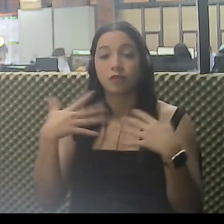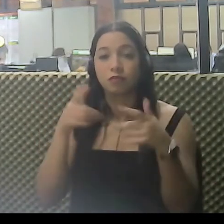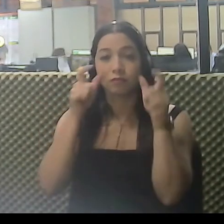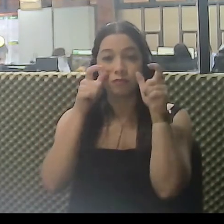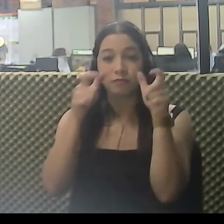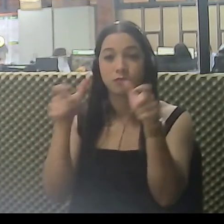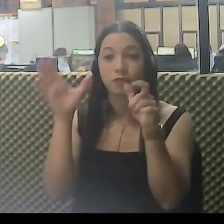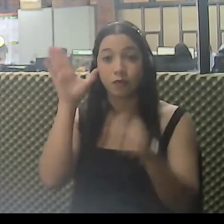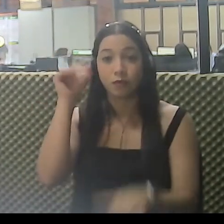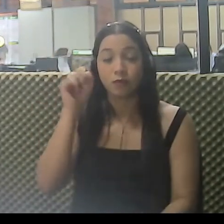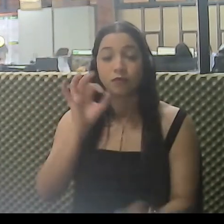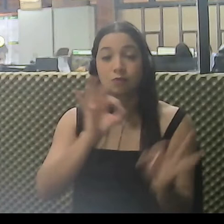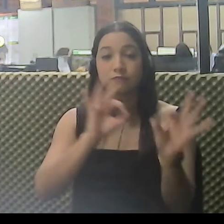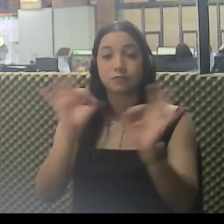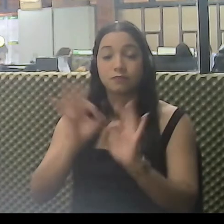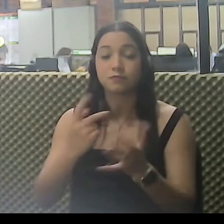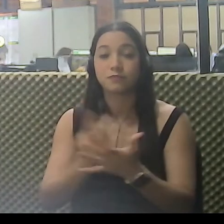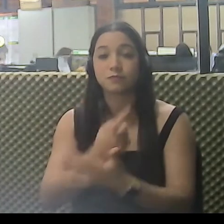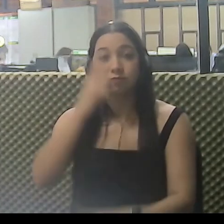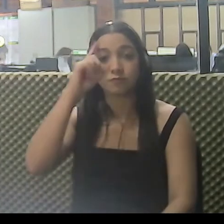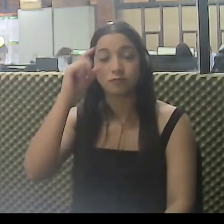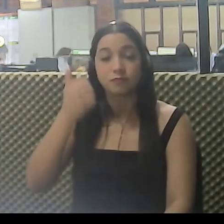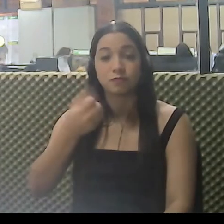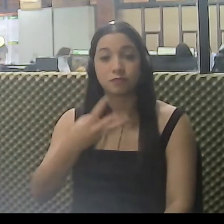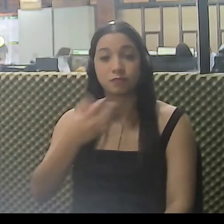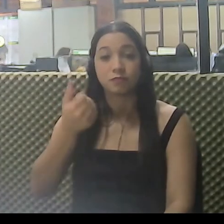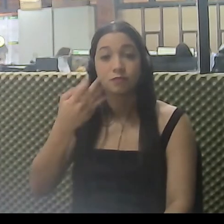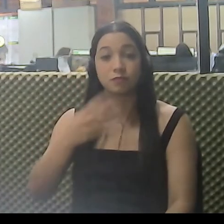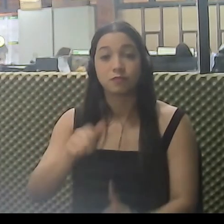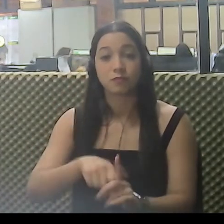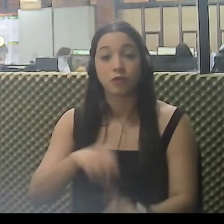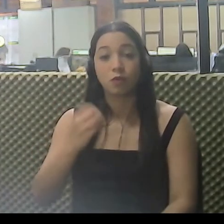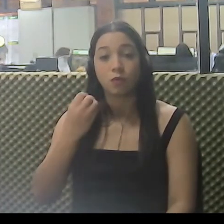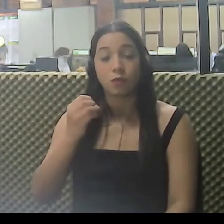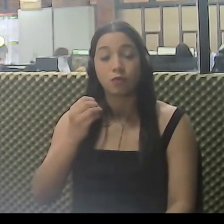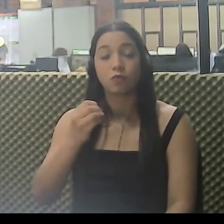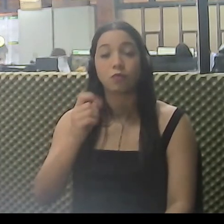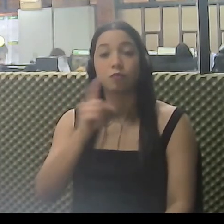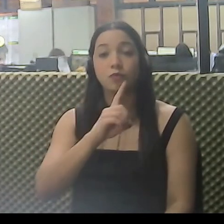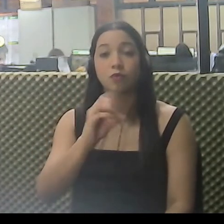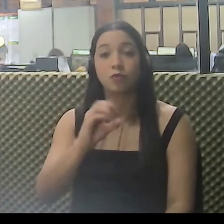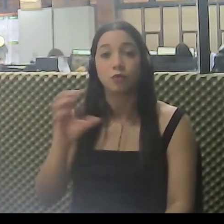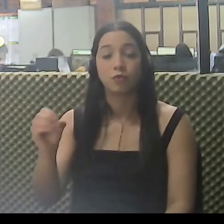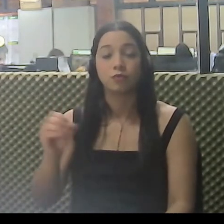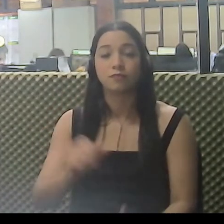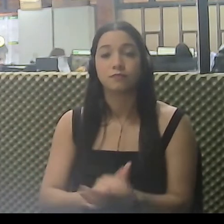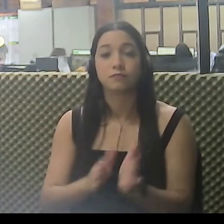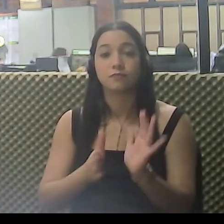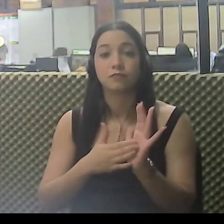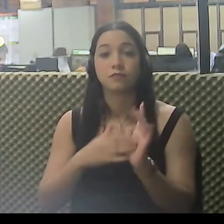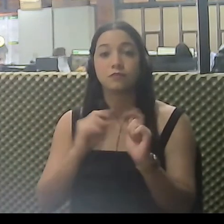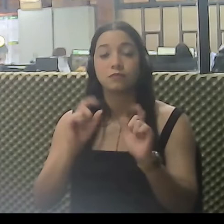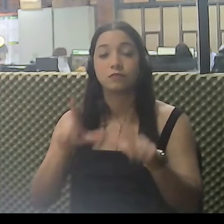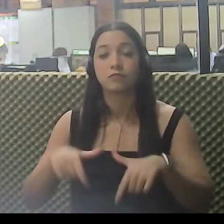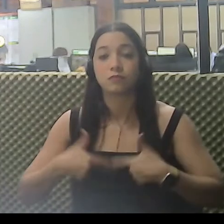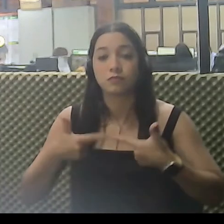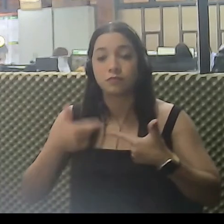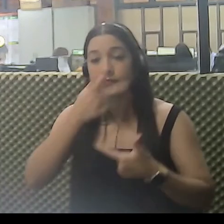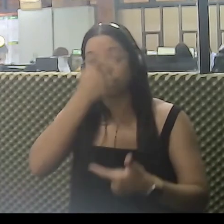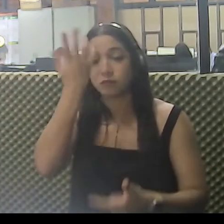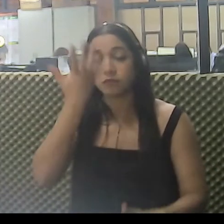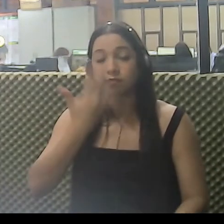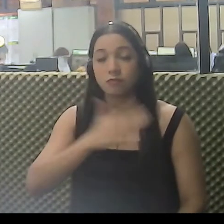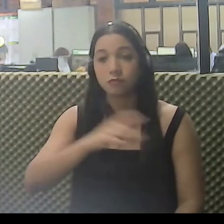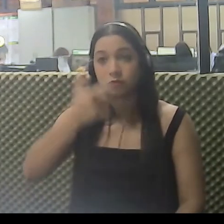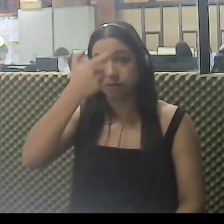Curiosos, a programação ocorre nos dias 13 e 14 de outubro no Zoológico Municipal. O propósito é despertar a conscientização